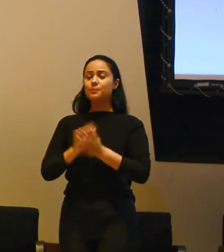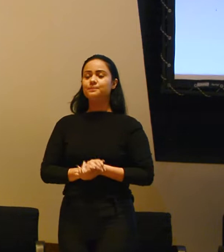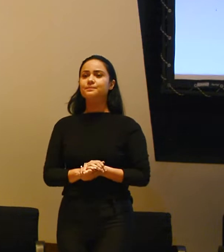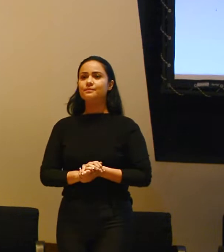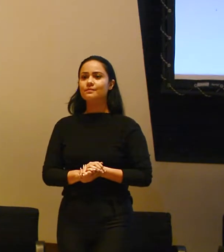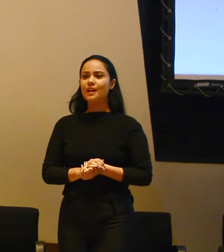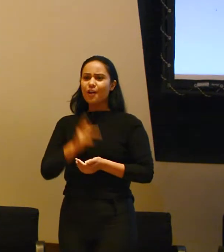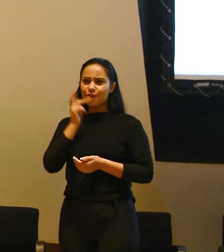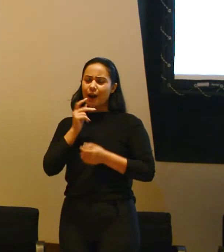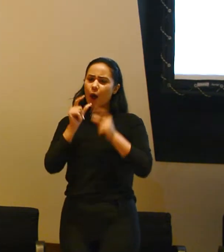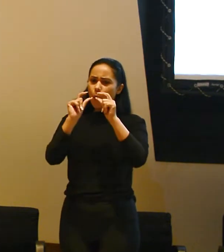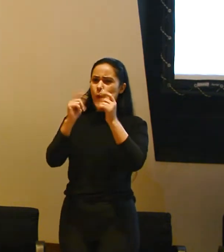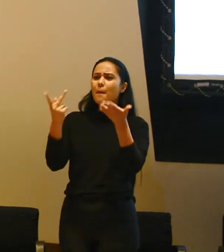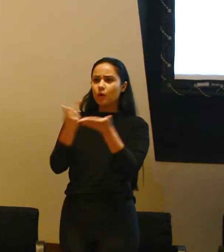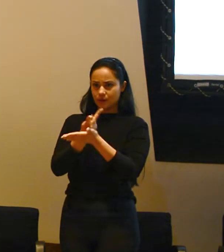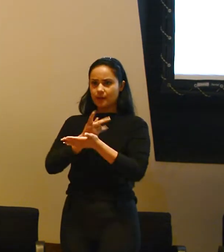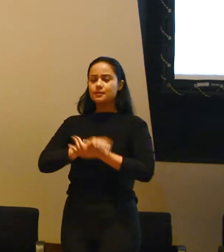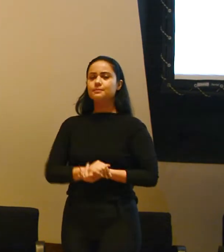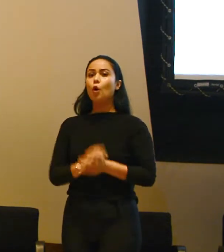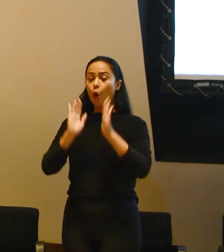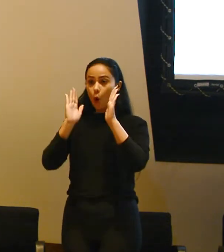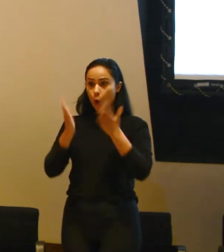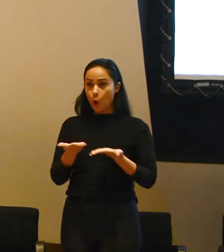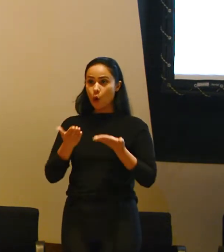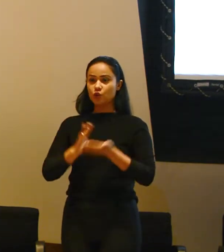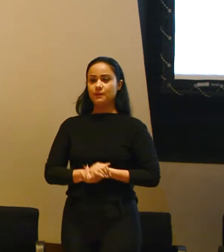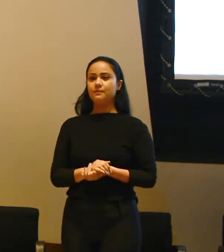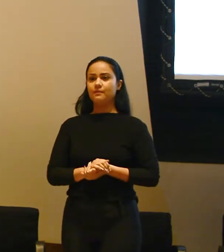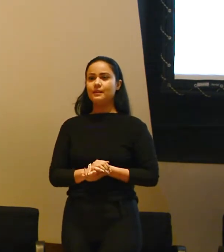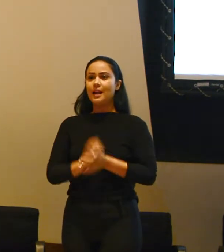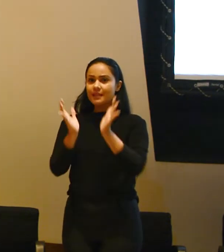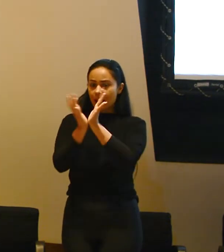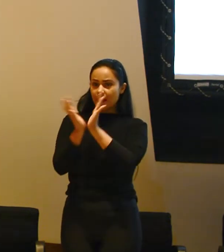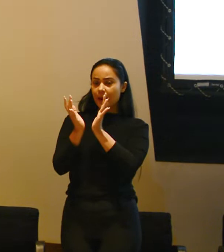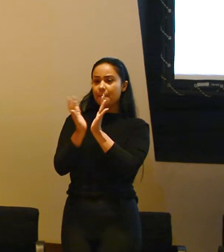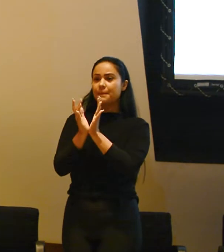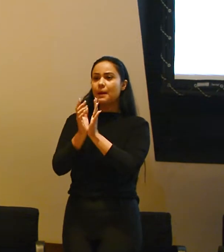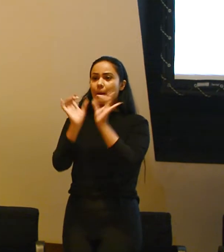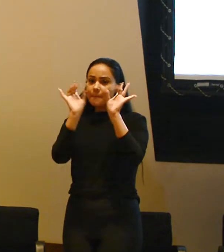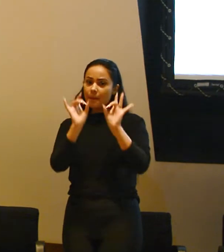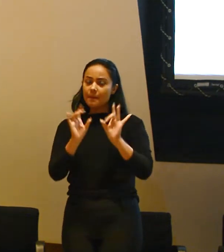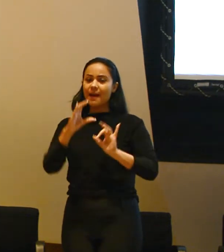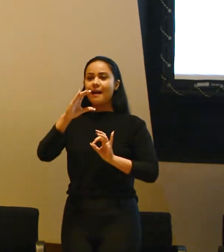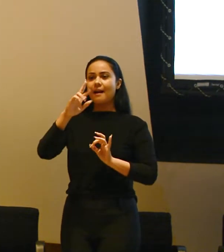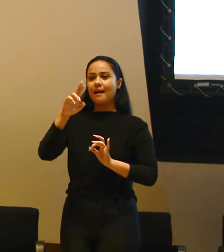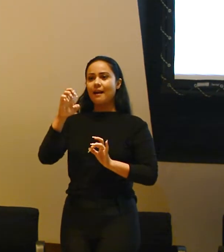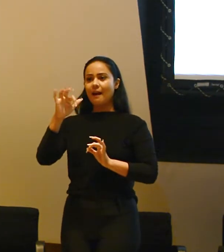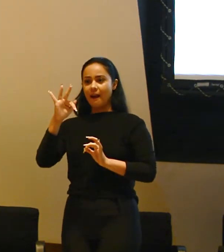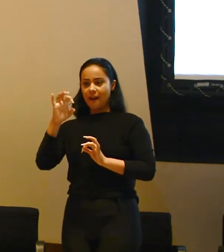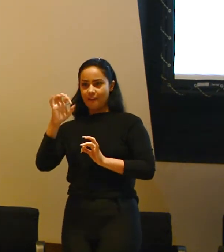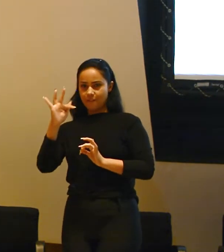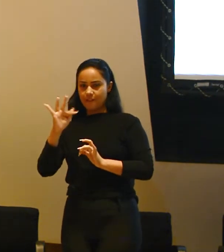eu vou contar um pouquinho como é que funciona. Então, hoje, na equipe, especialmente no CRAEF, nós